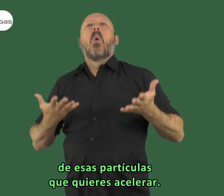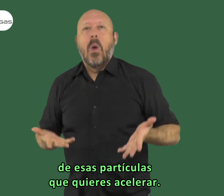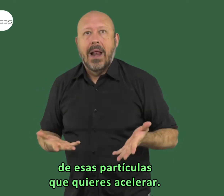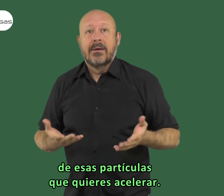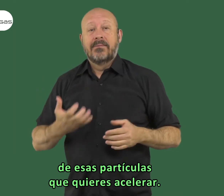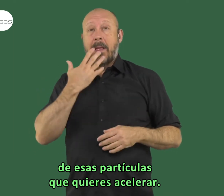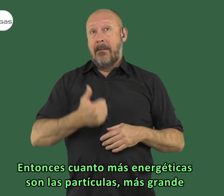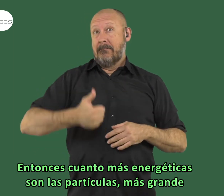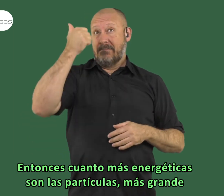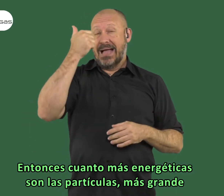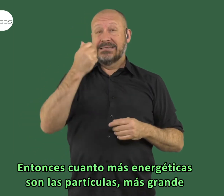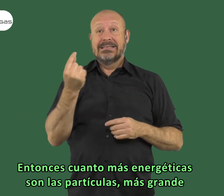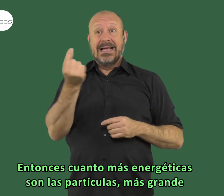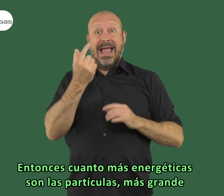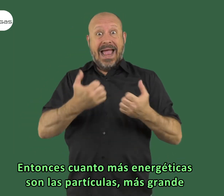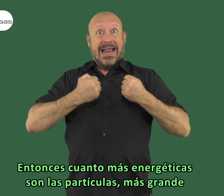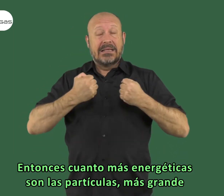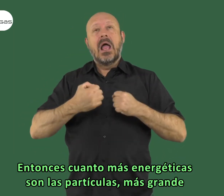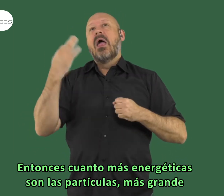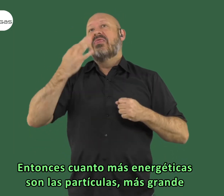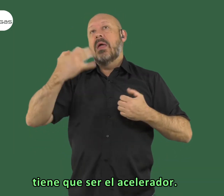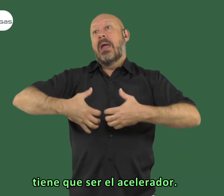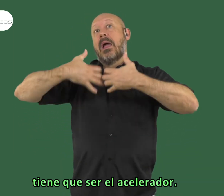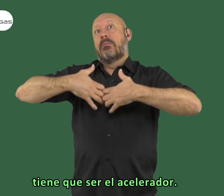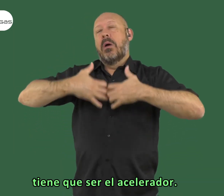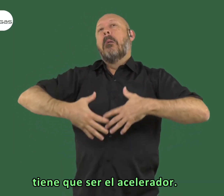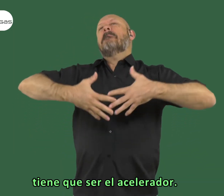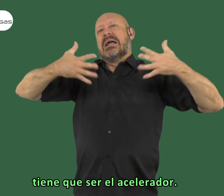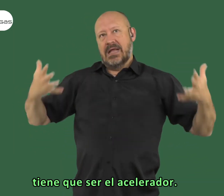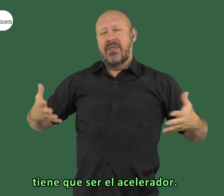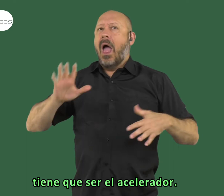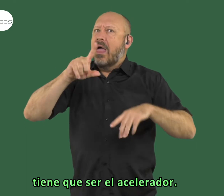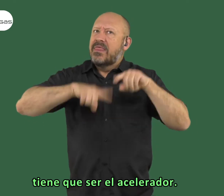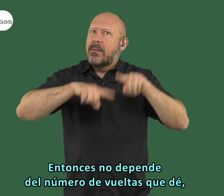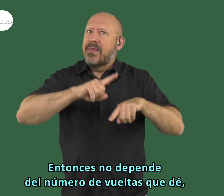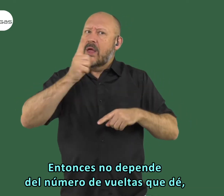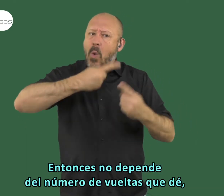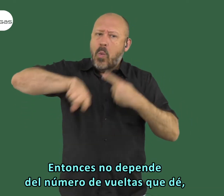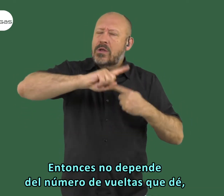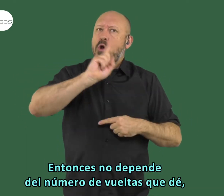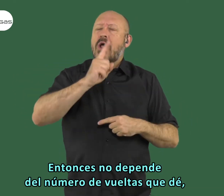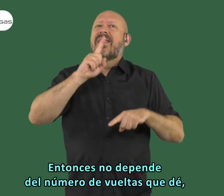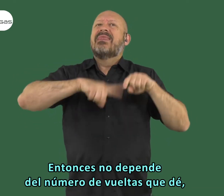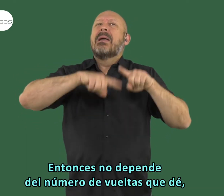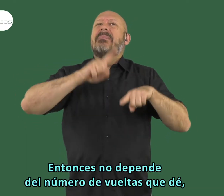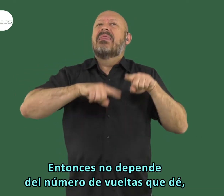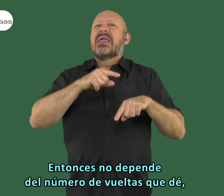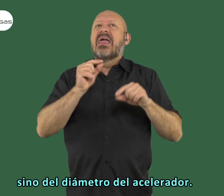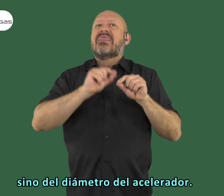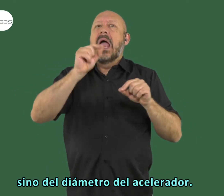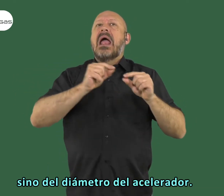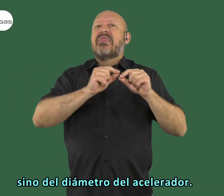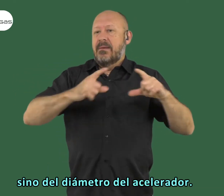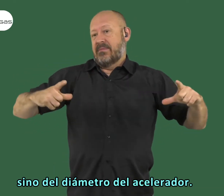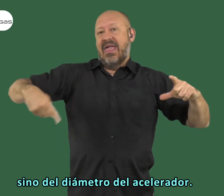quieres acelerar. Entonces, más energéticas son las partículas, más grande tiene que ser el acelerador. O sea, que no depende del número de vueltas que dé, sino